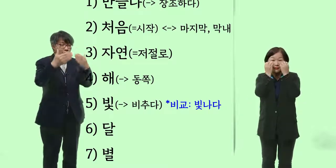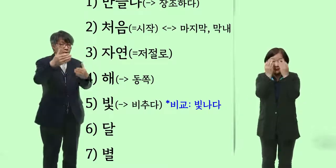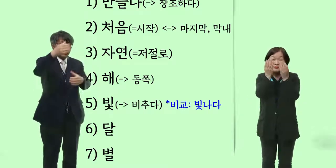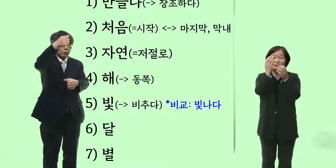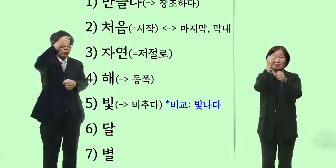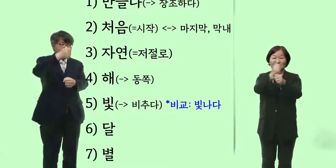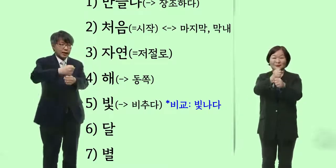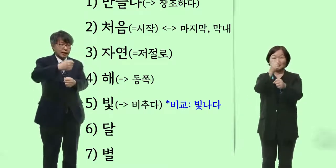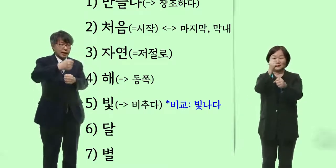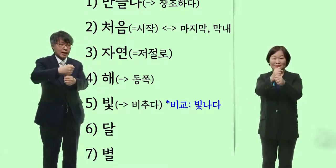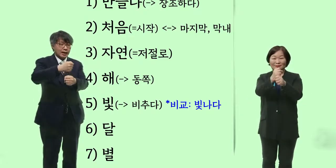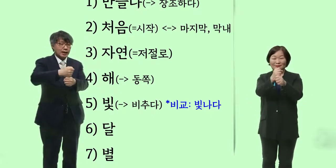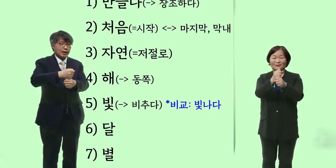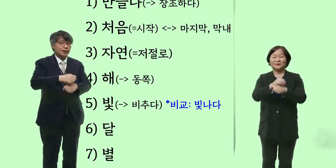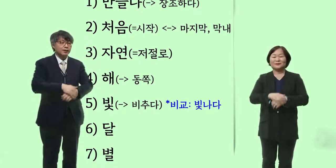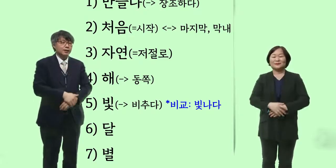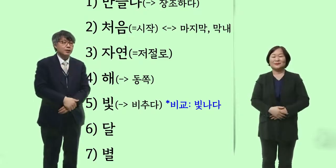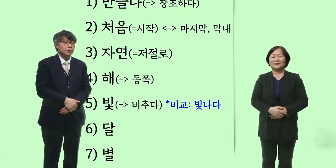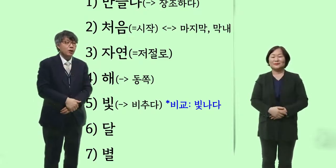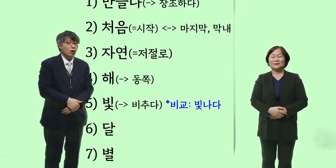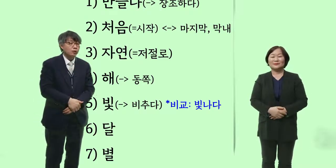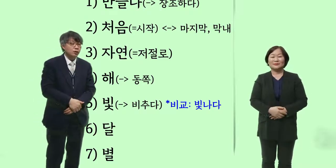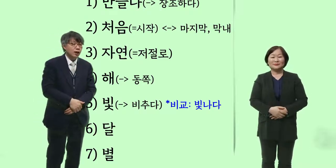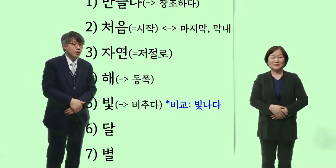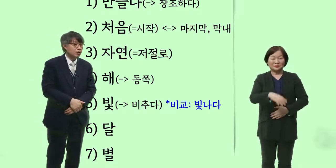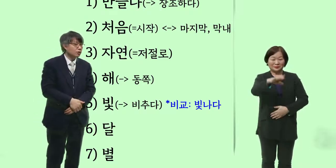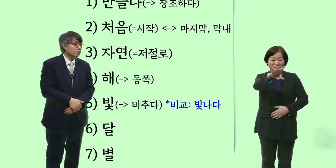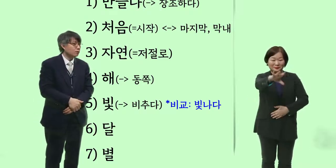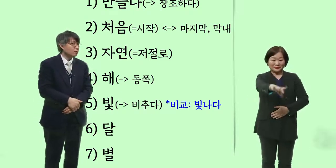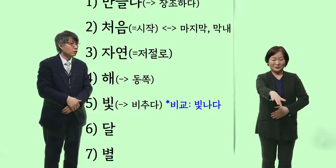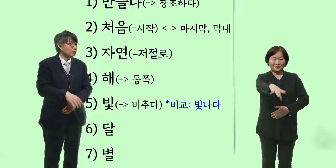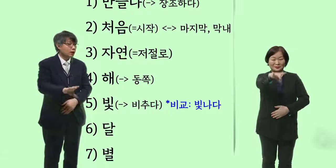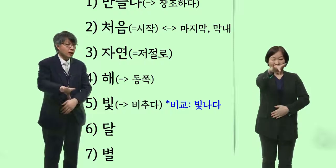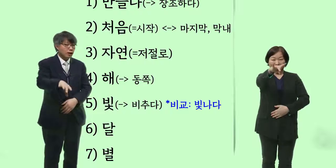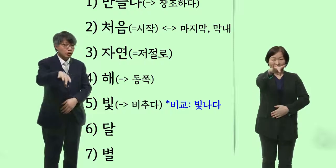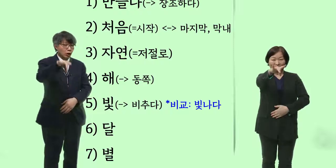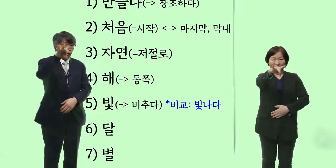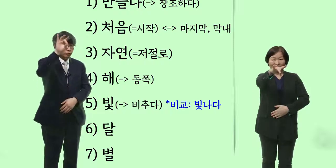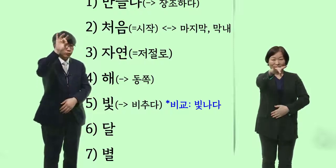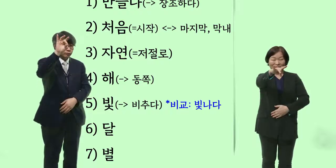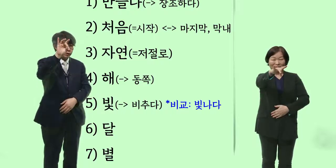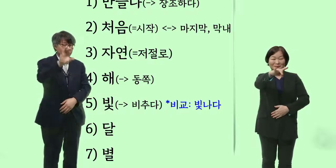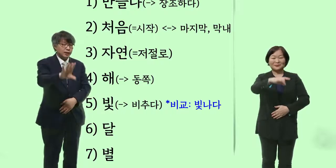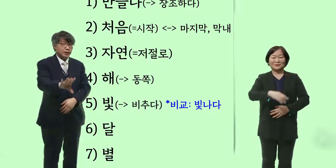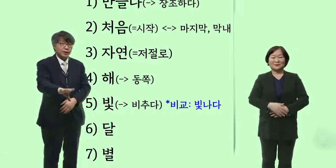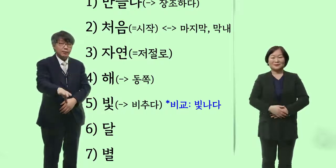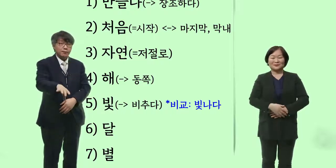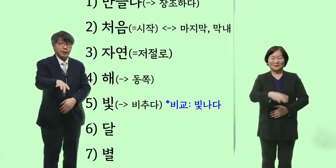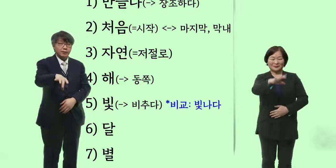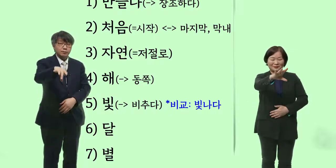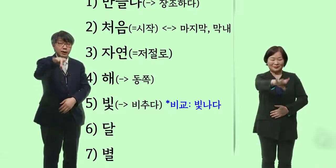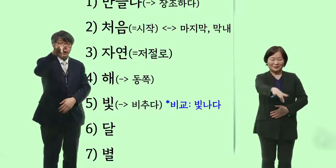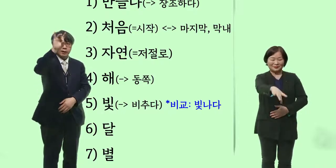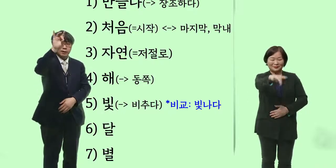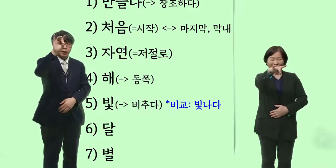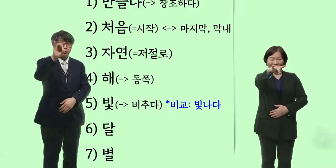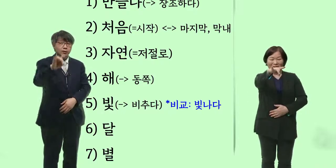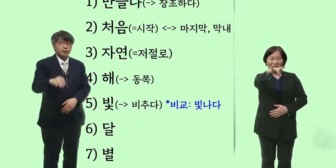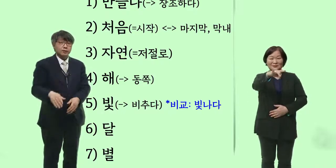창조하다. 그 다음에 처음은 어떻게 한다고 했죠? 배웠습니다. 처음. 자, 이렇게 맨 처음 딱 이렇게 하고요.